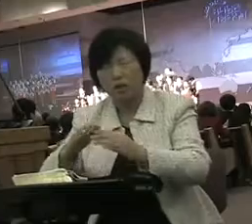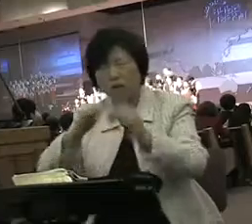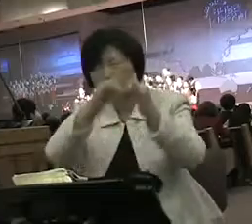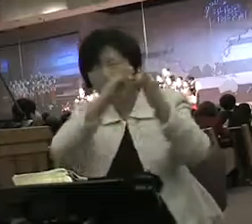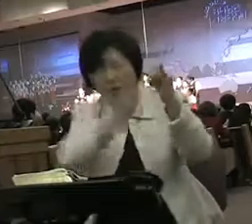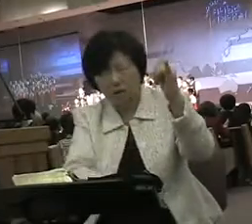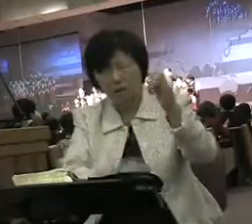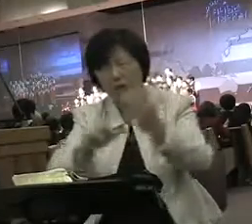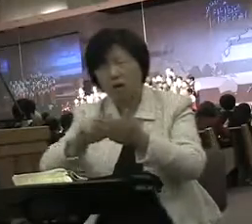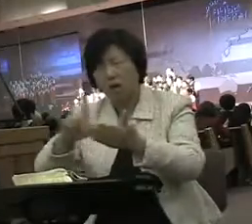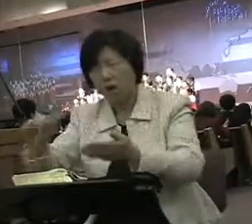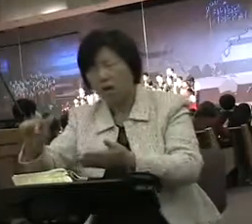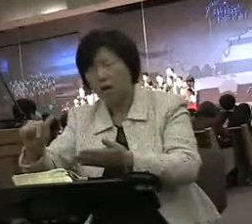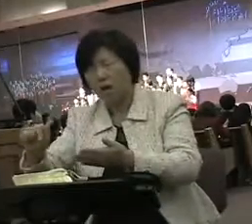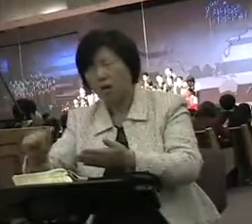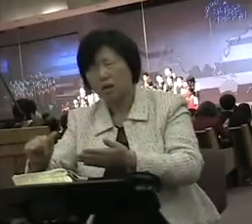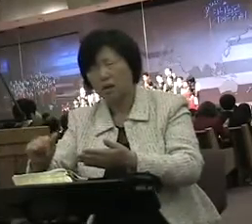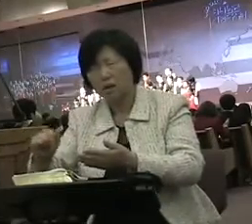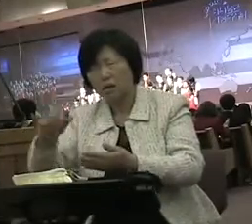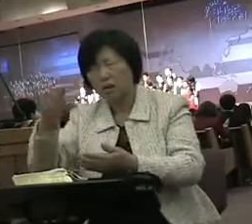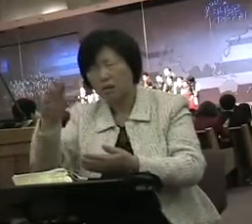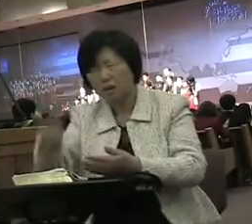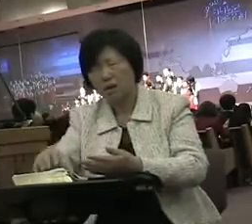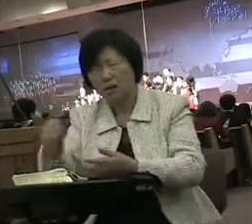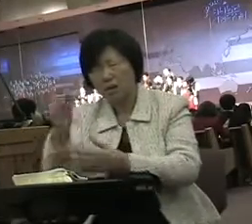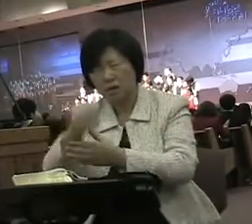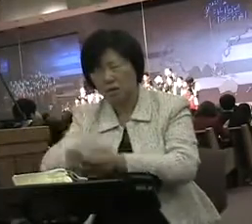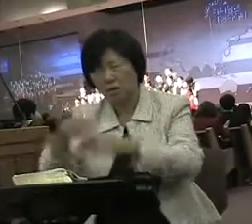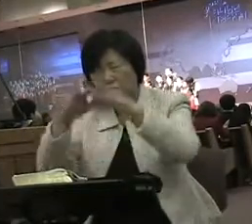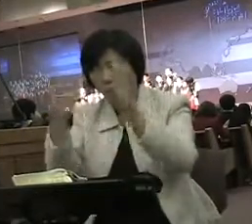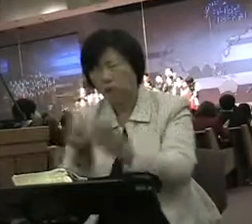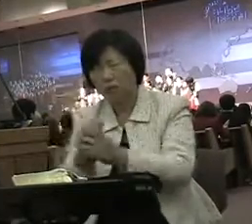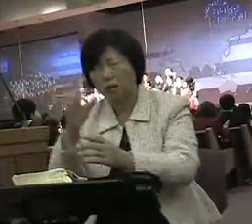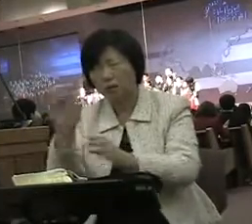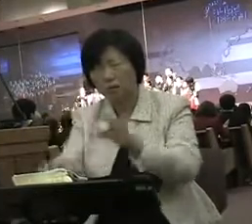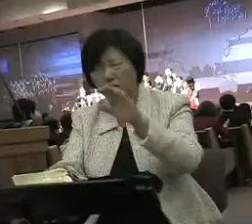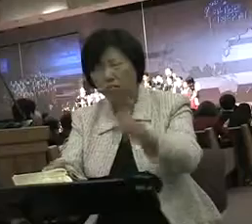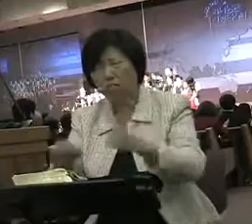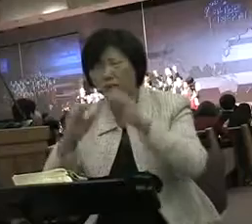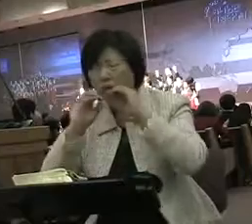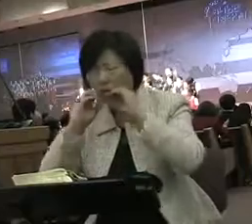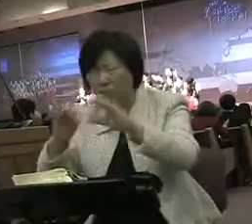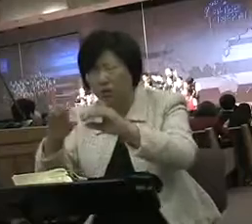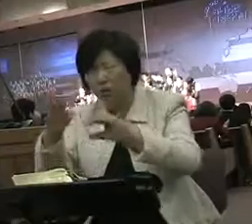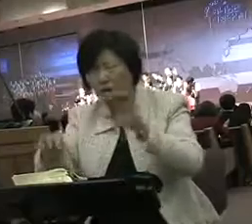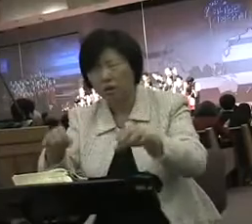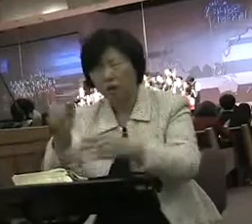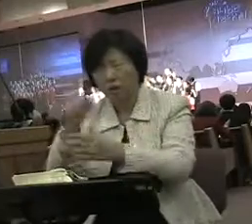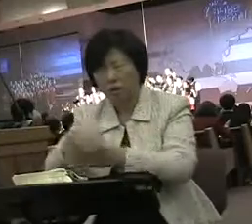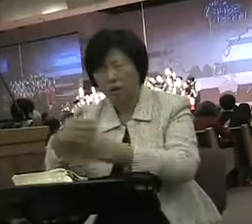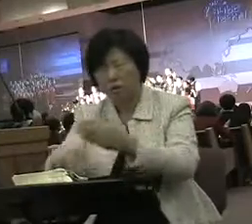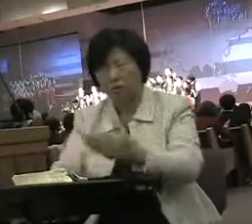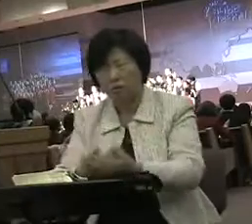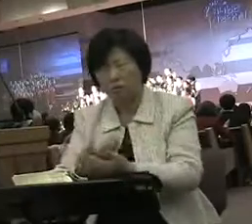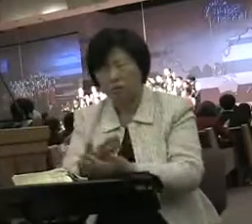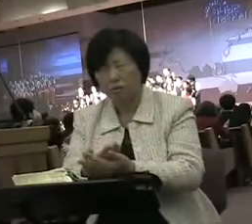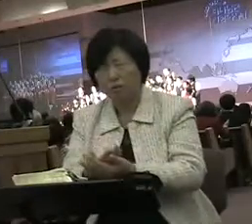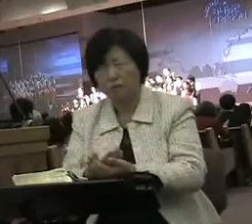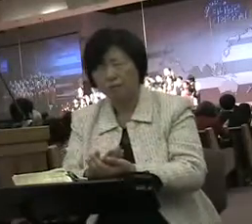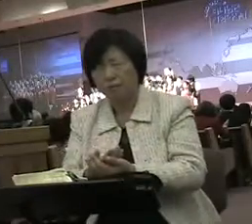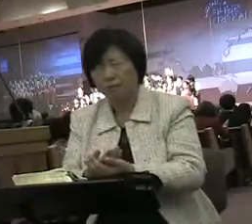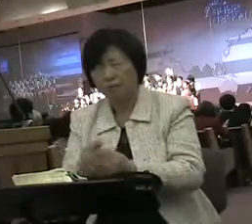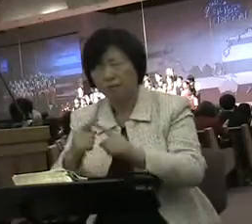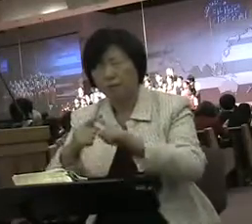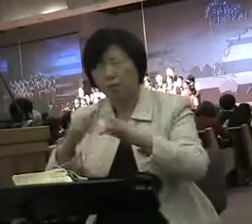아버지 LA 다운타운과 이제 하나님이 허락하시는 모든 지역과 선교지에도 허락하여